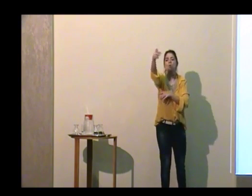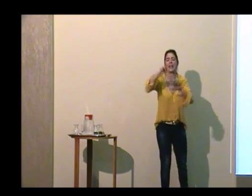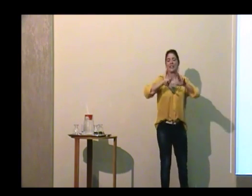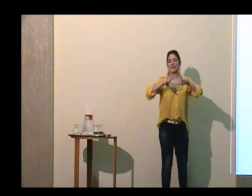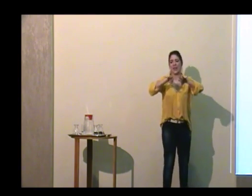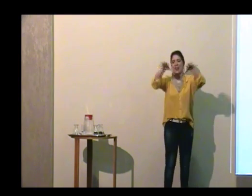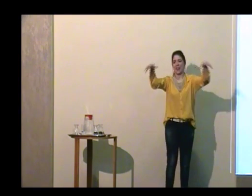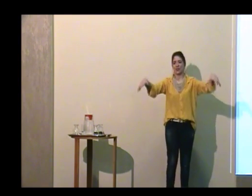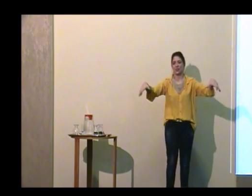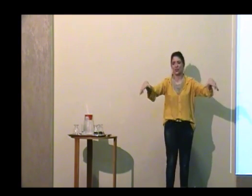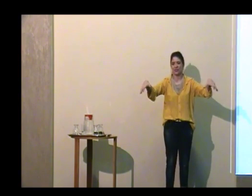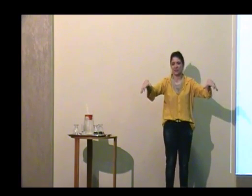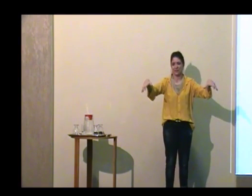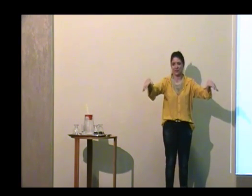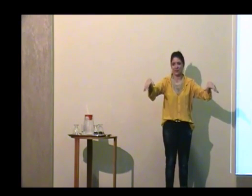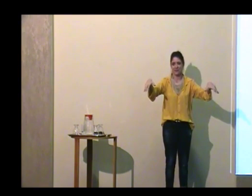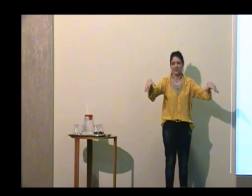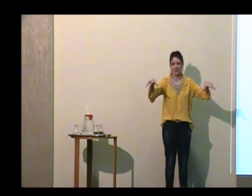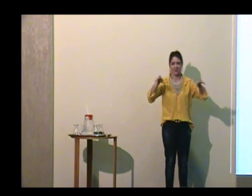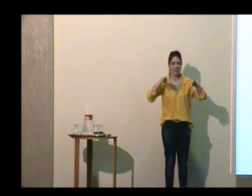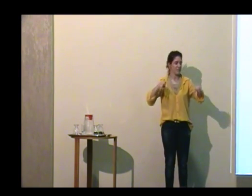normalmente é depois dos 40 anos de idade.